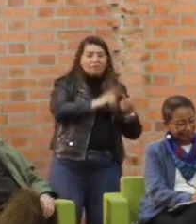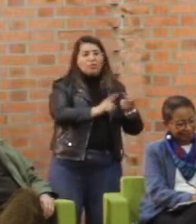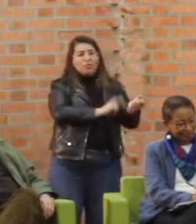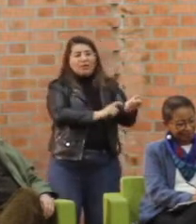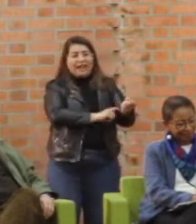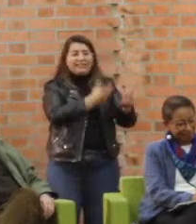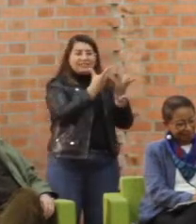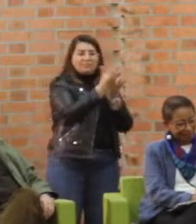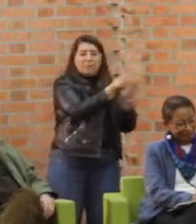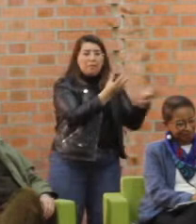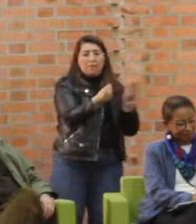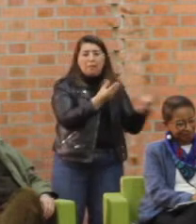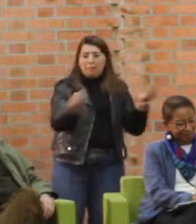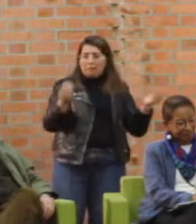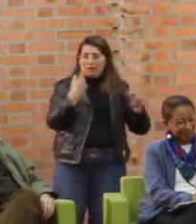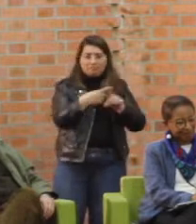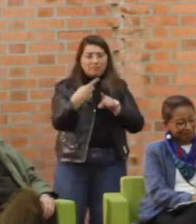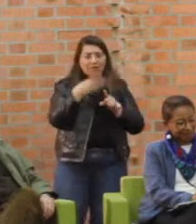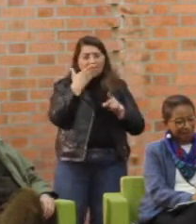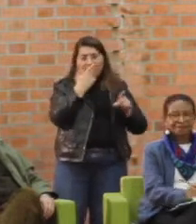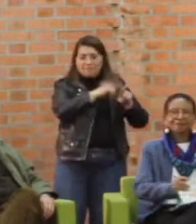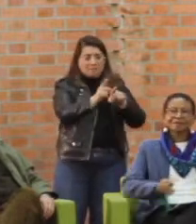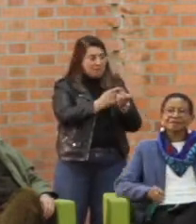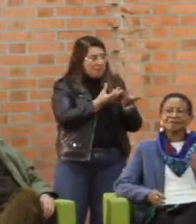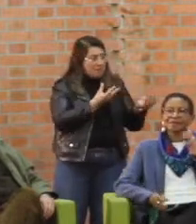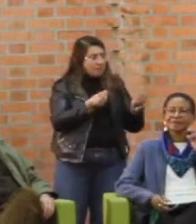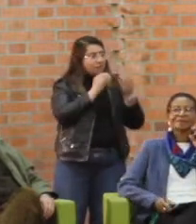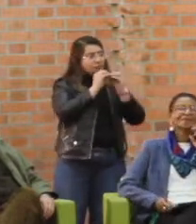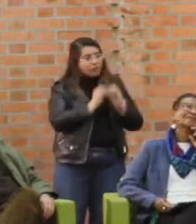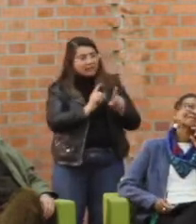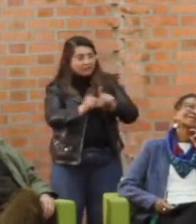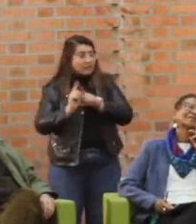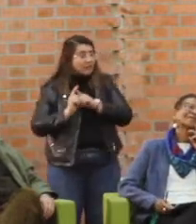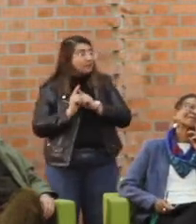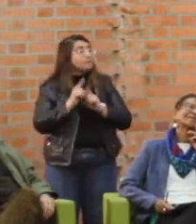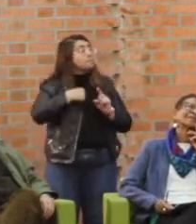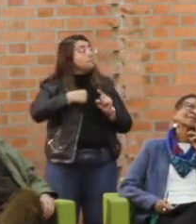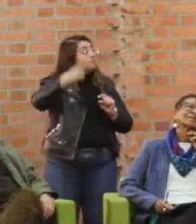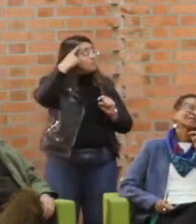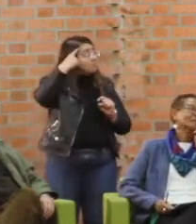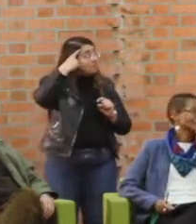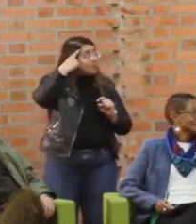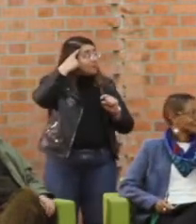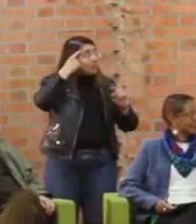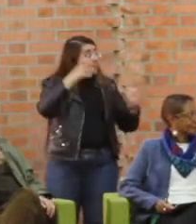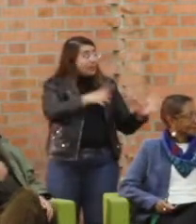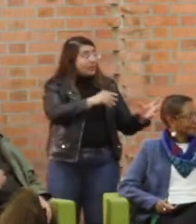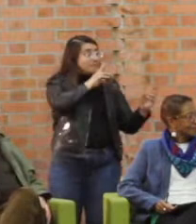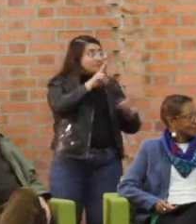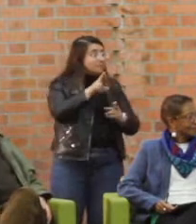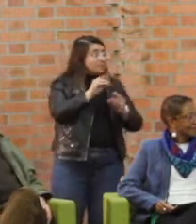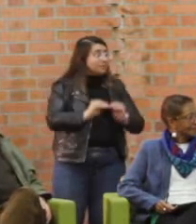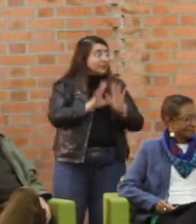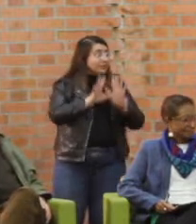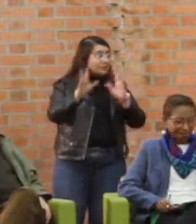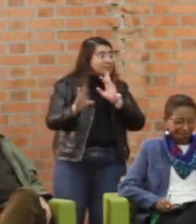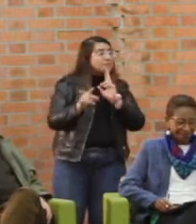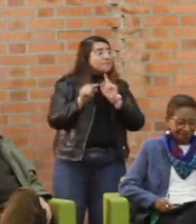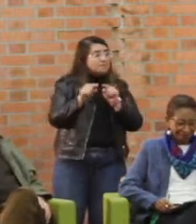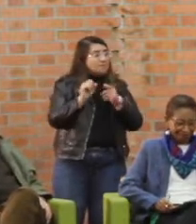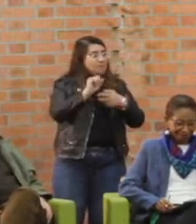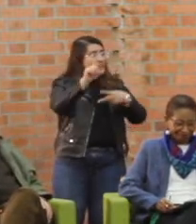de las formas relacionales de estos pueblos En ese sentido Por ejemplo para que larre la pregunta principal